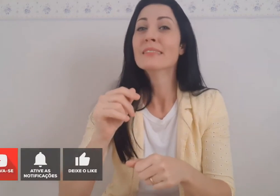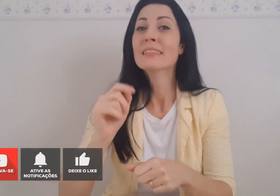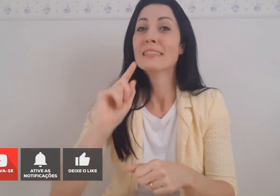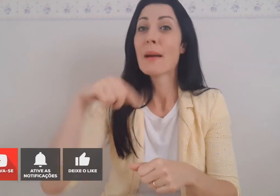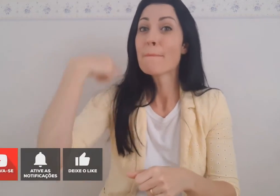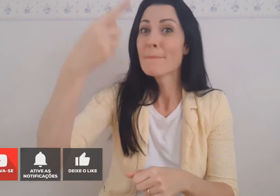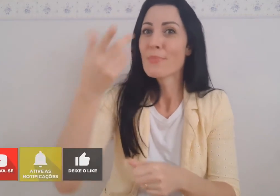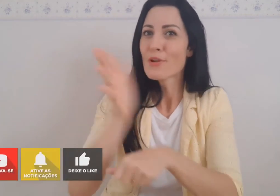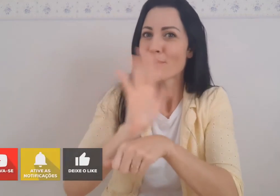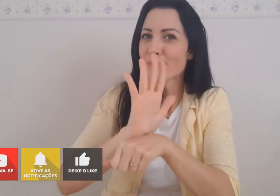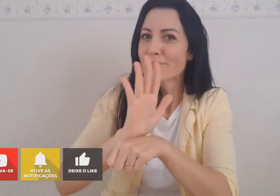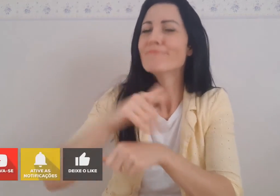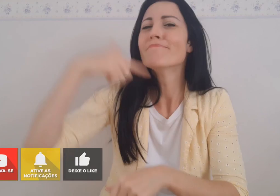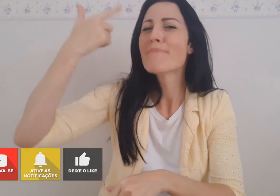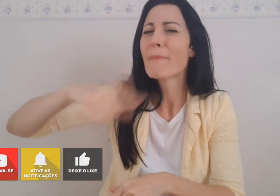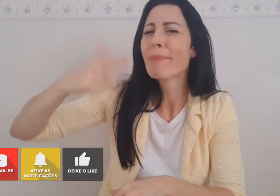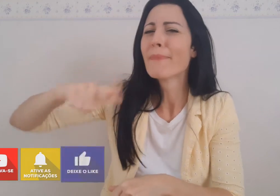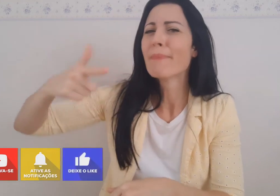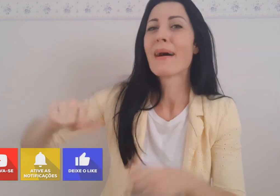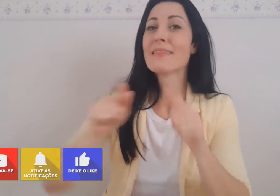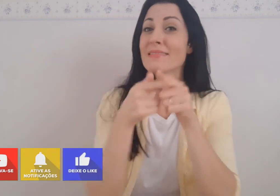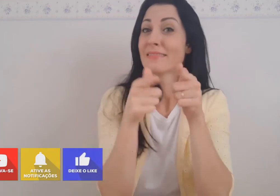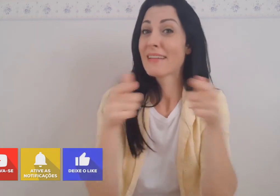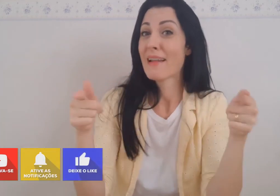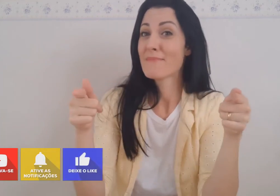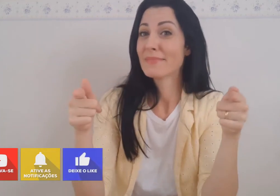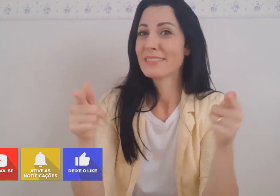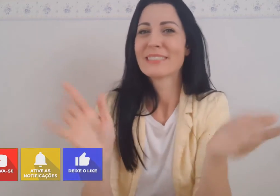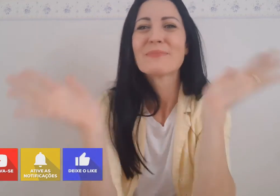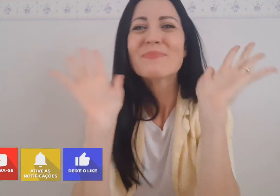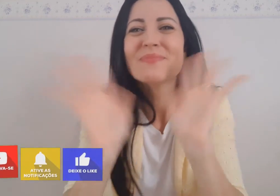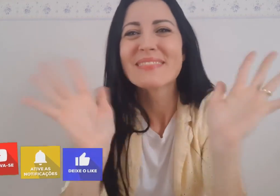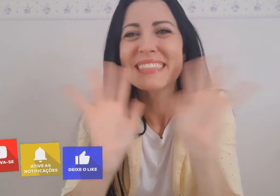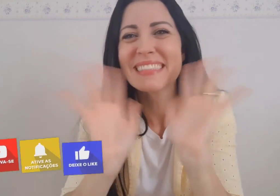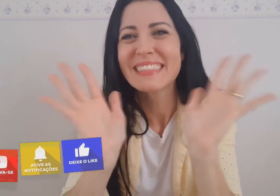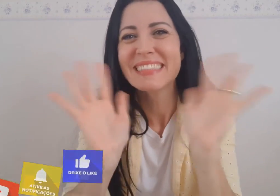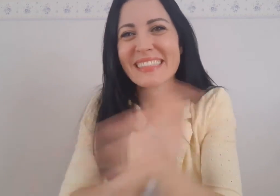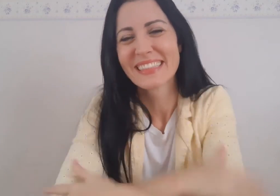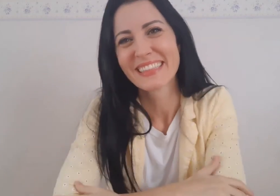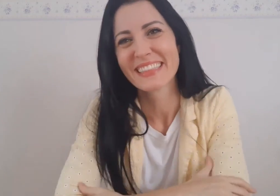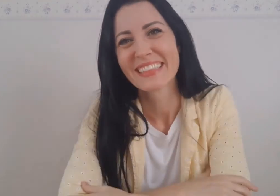No próximo vídeo vai ter mais gramática. Tchau!